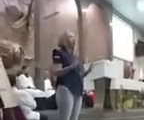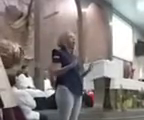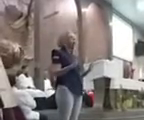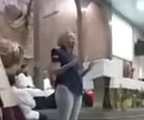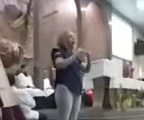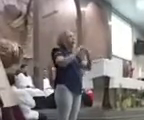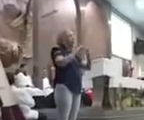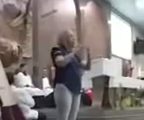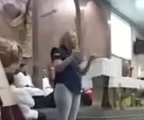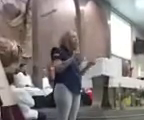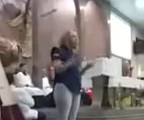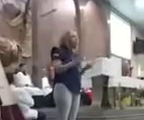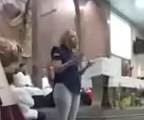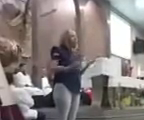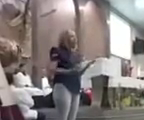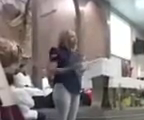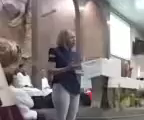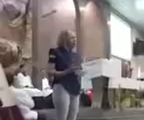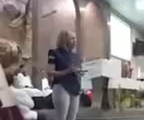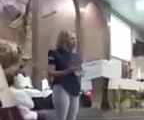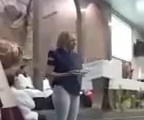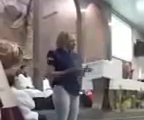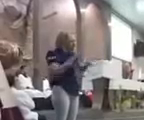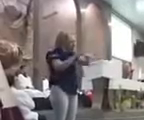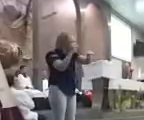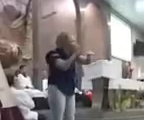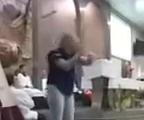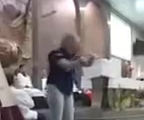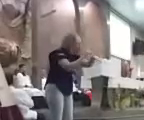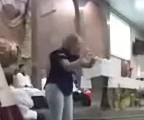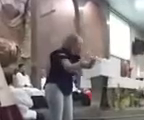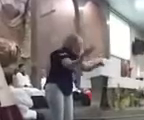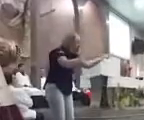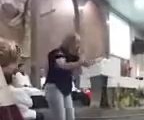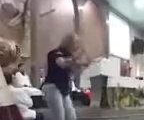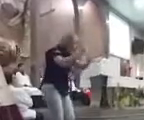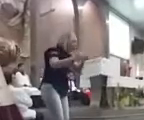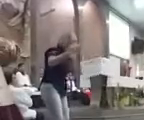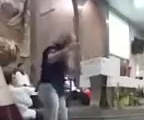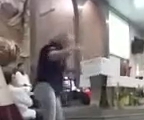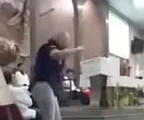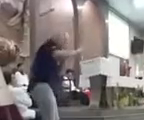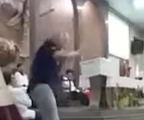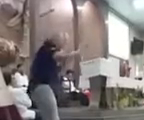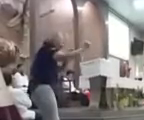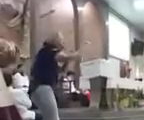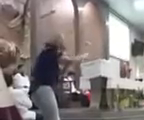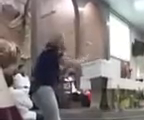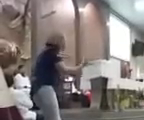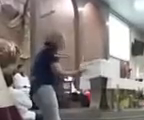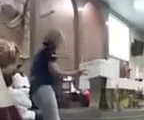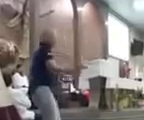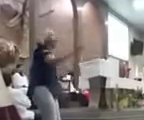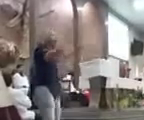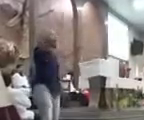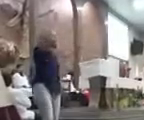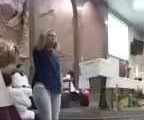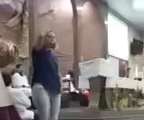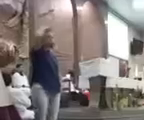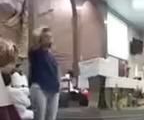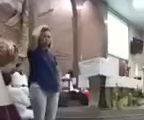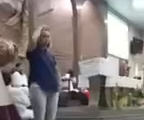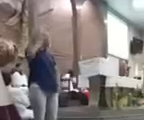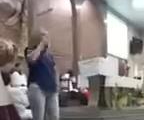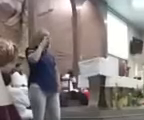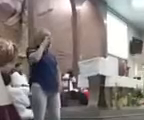igreja lotada, de repente, o dono da festa, o rei, entrou e